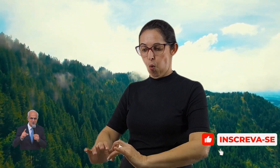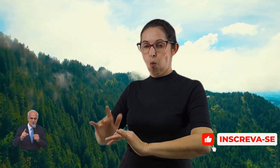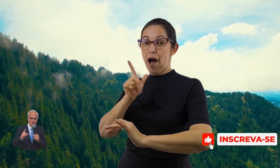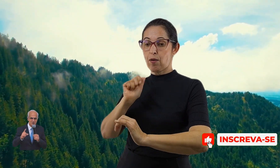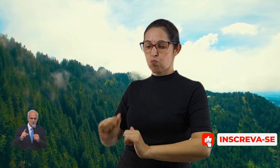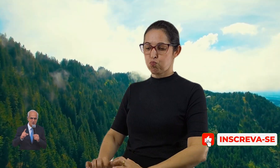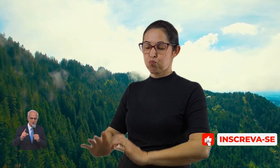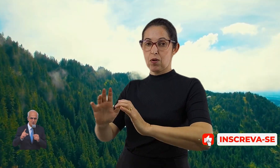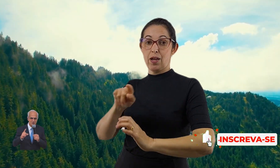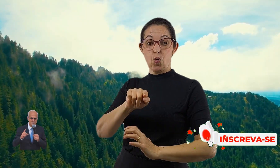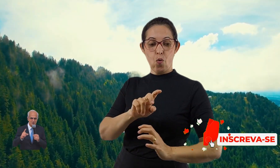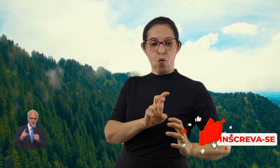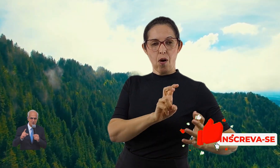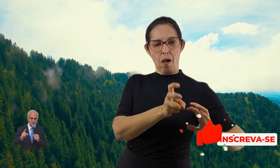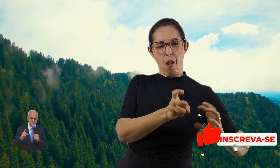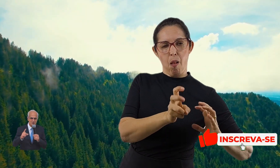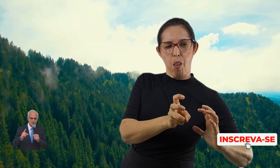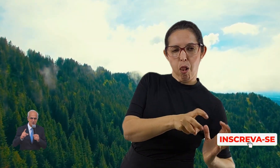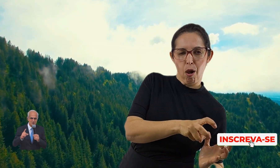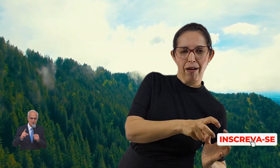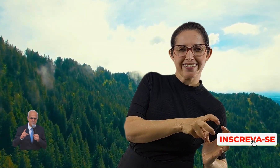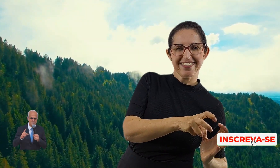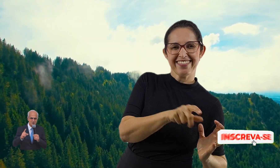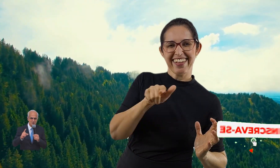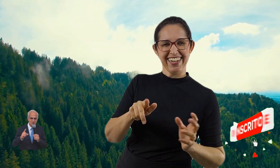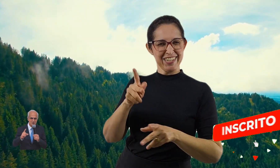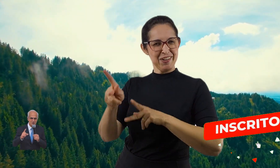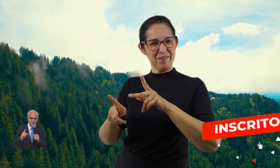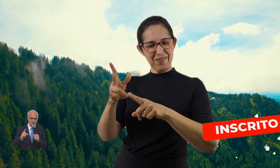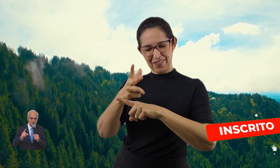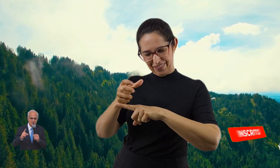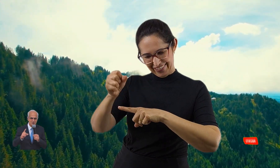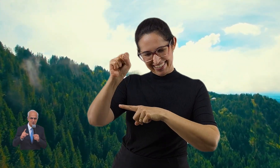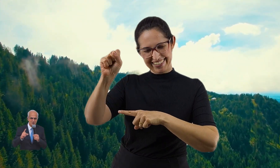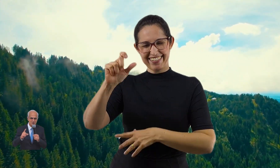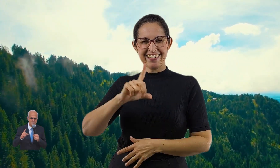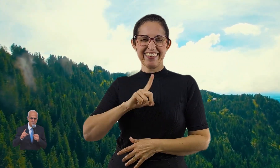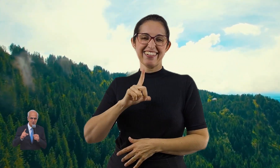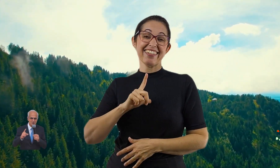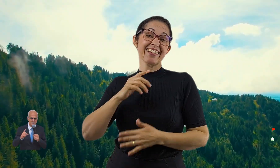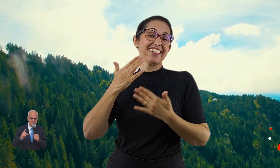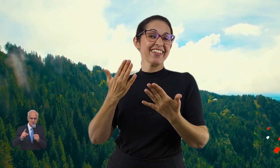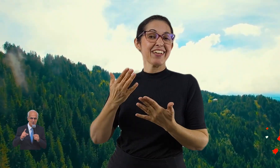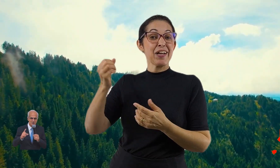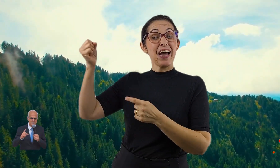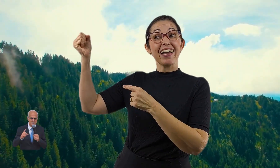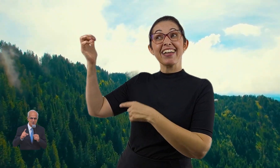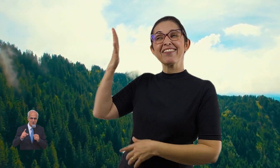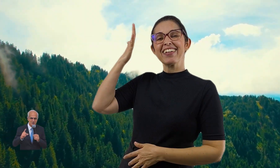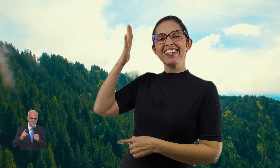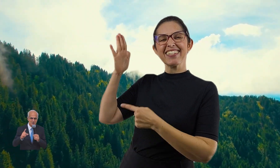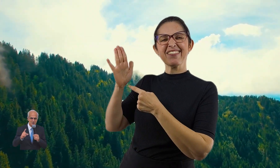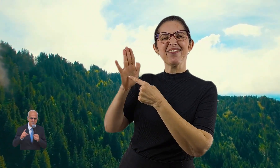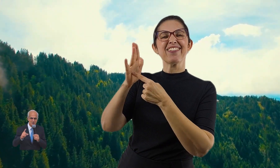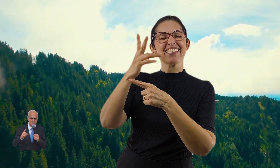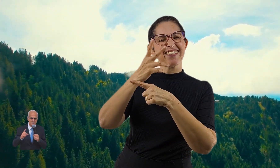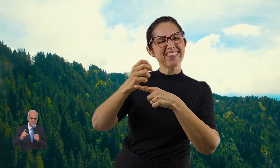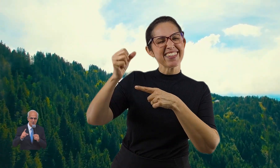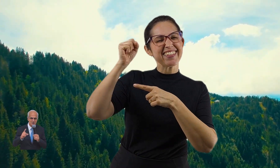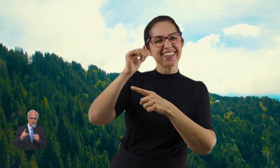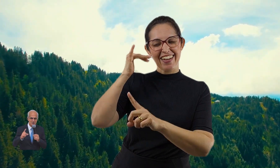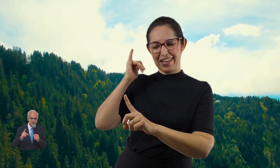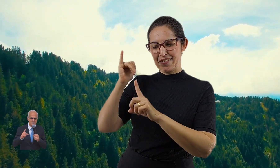vitória do povo de Israel. Meus irmãos, a vitória vem na revelação, a vitória vem no profético, a vitória